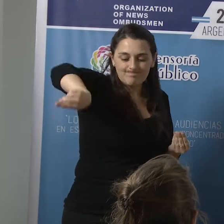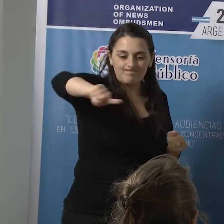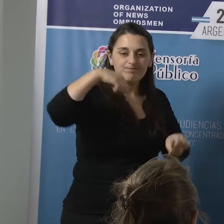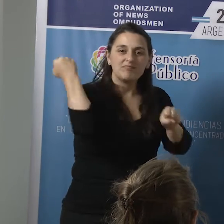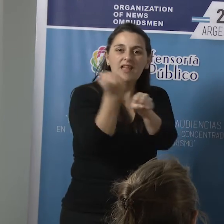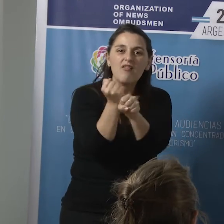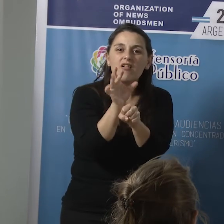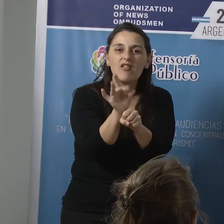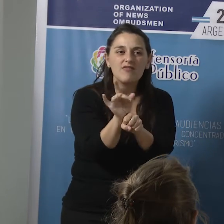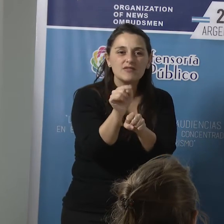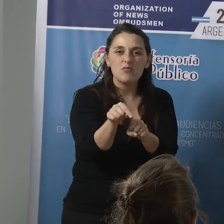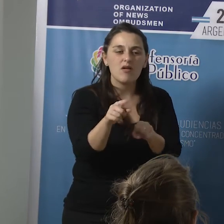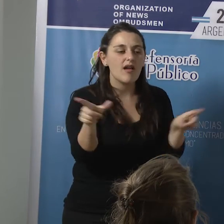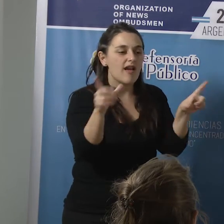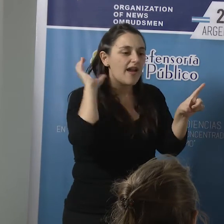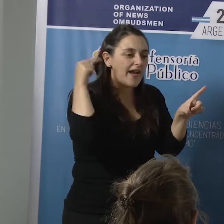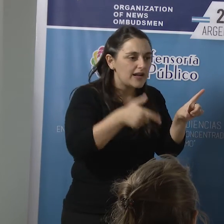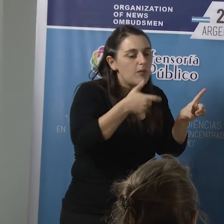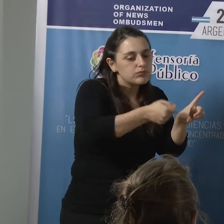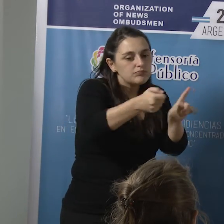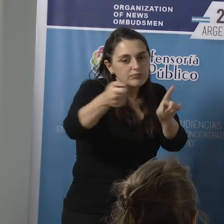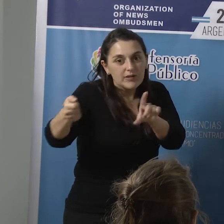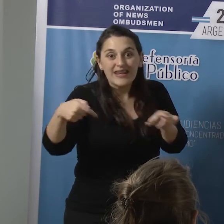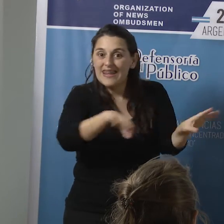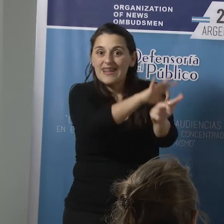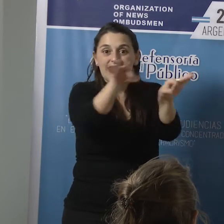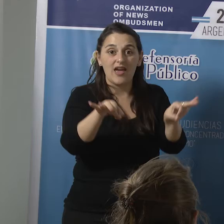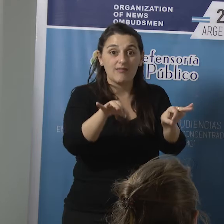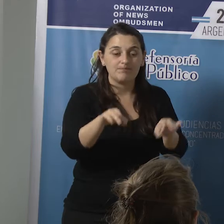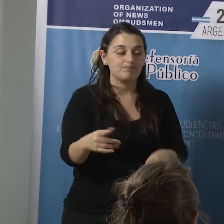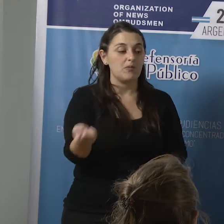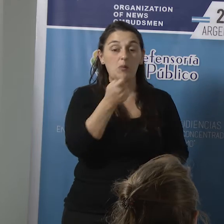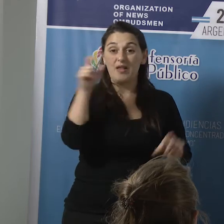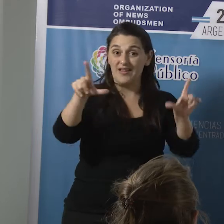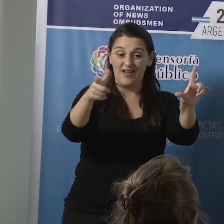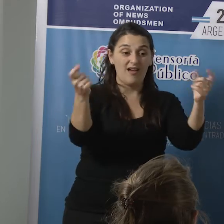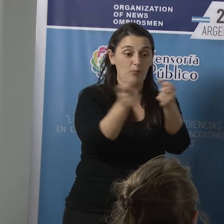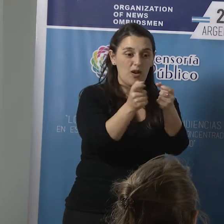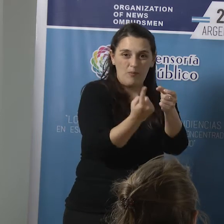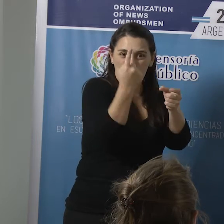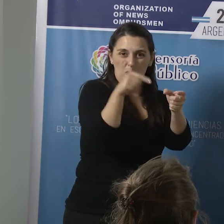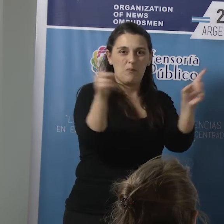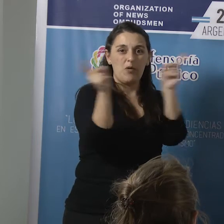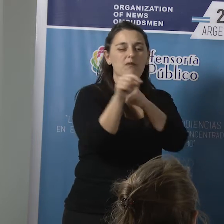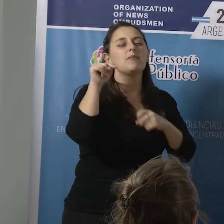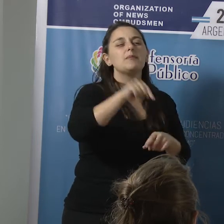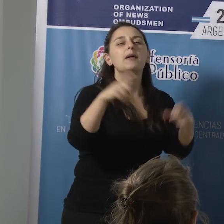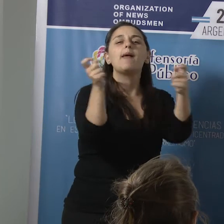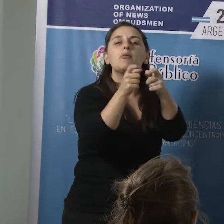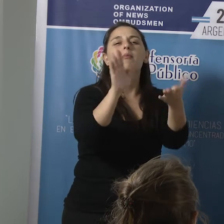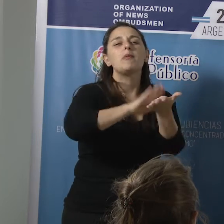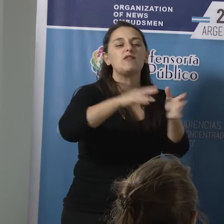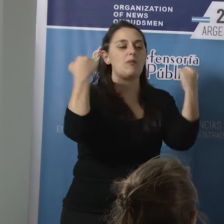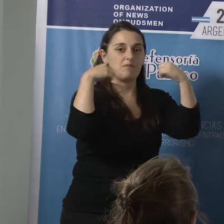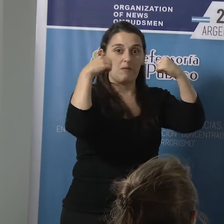porque no están por los canales institucionales. Tuvimos un problema con el programa que les cuento, es un programa de televisión deportivo donde